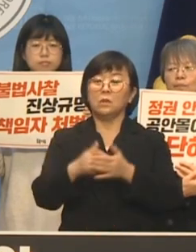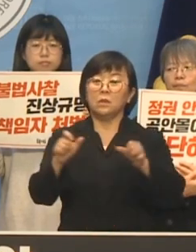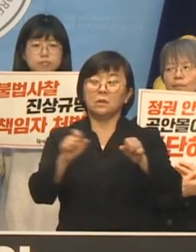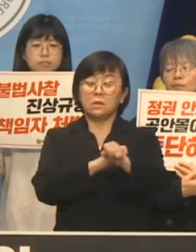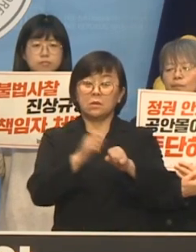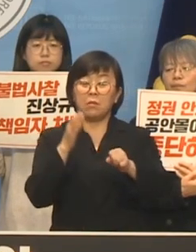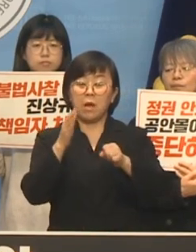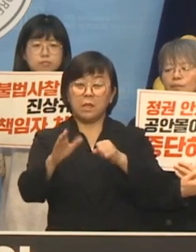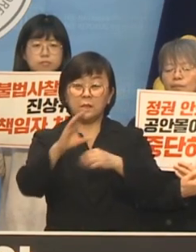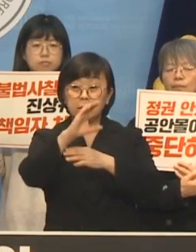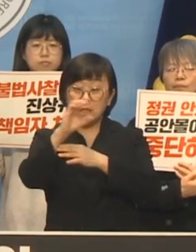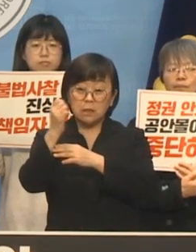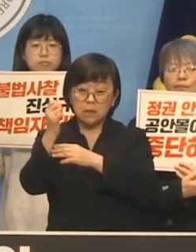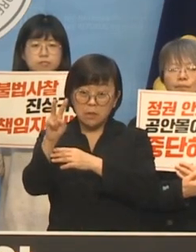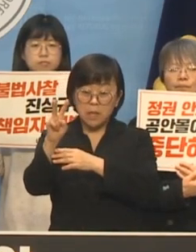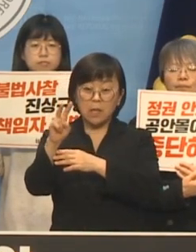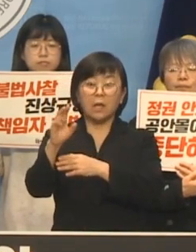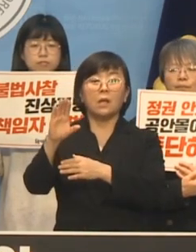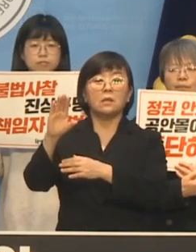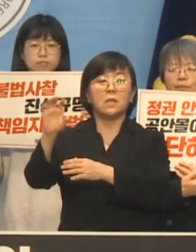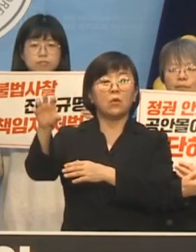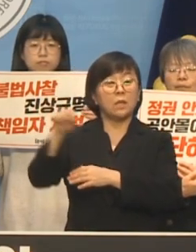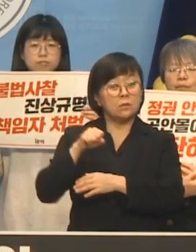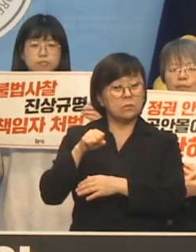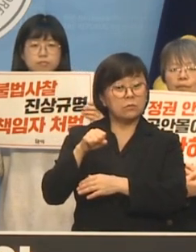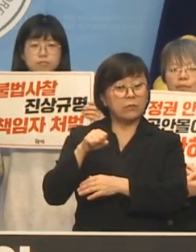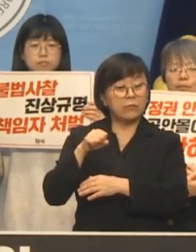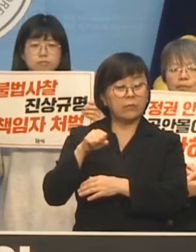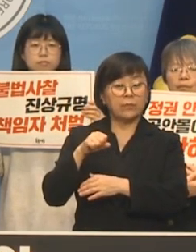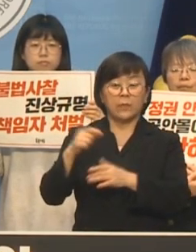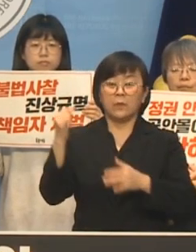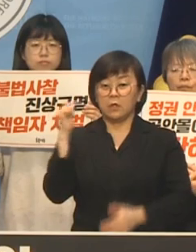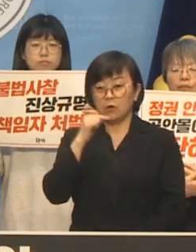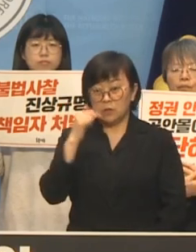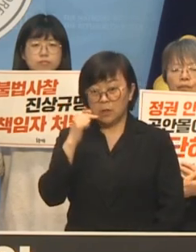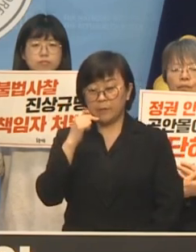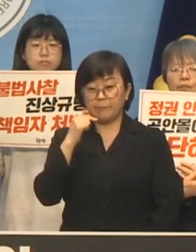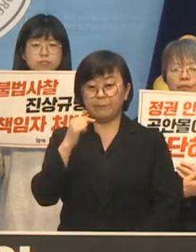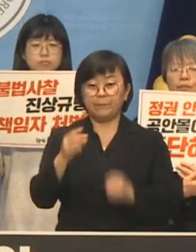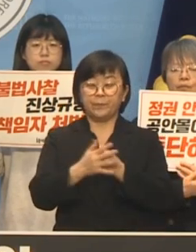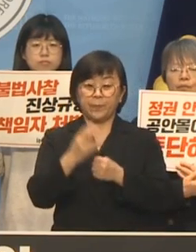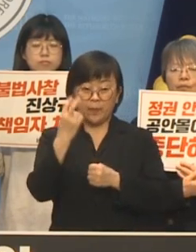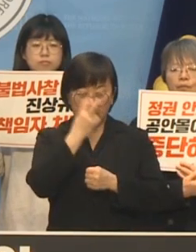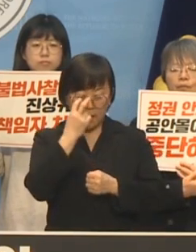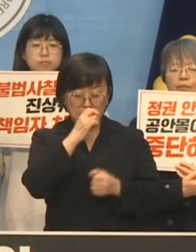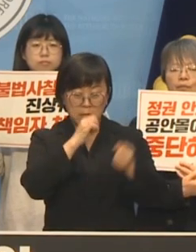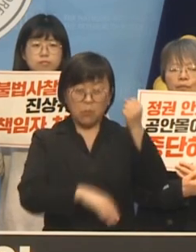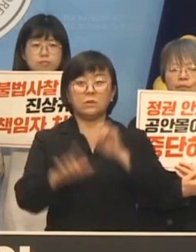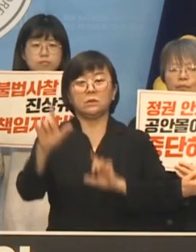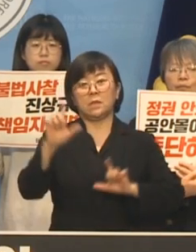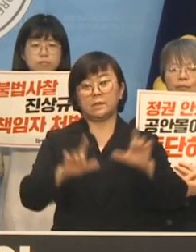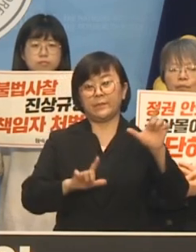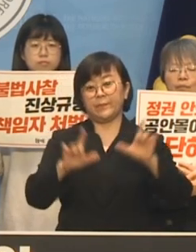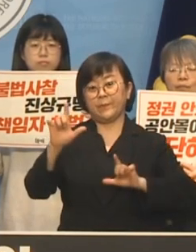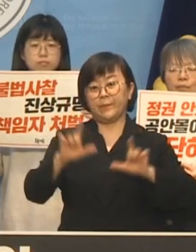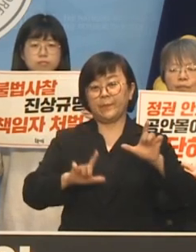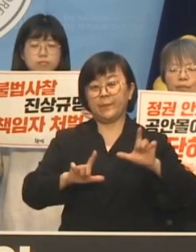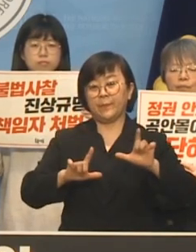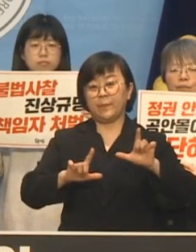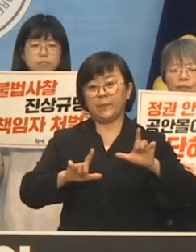카페에 CCTV 자료까지 확보하는 등 철저한 사찰의 기본 자세를